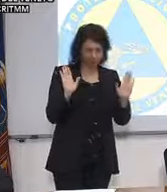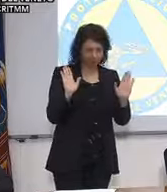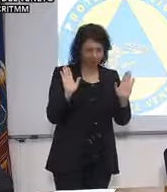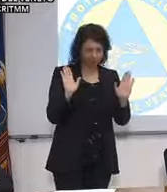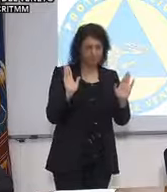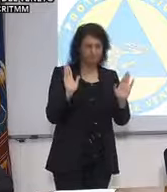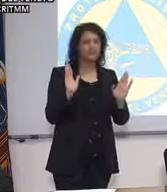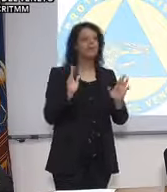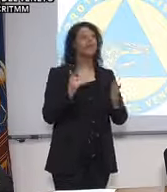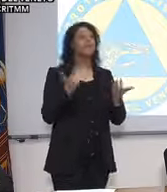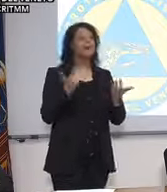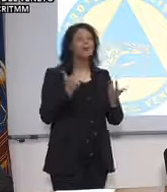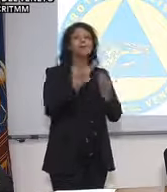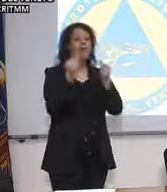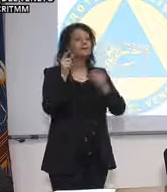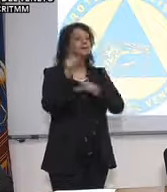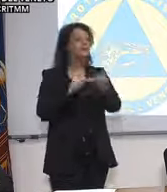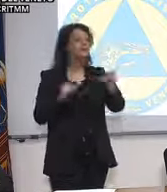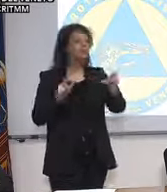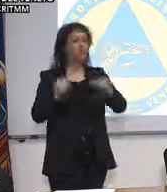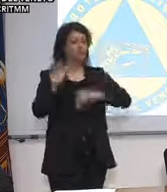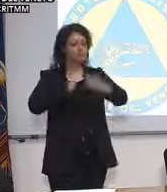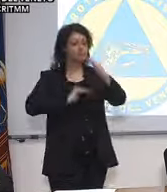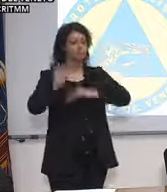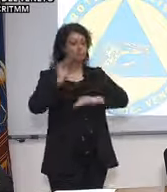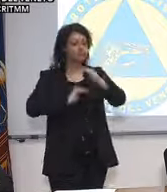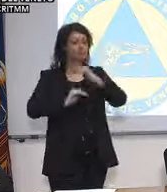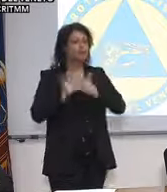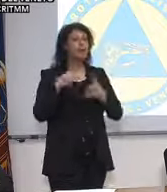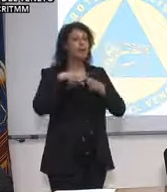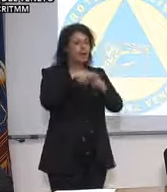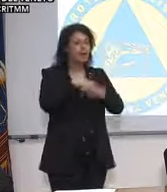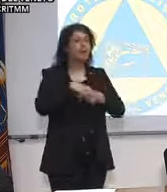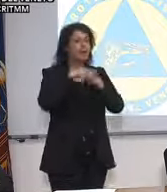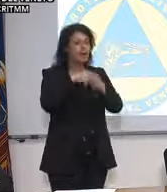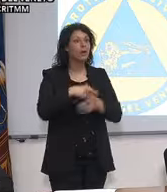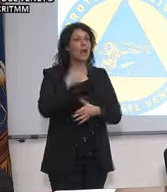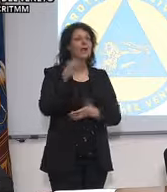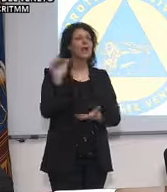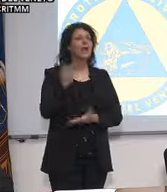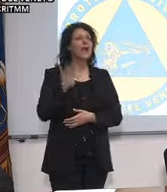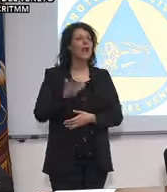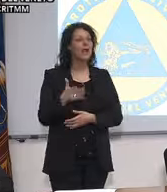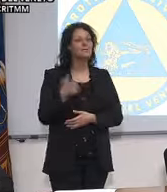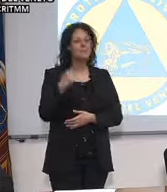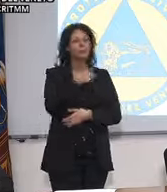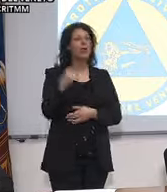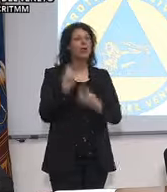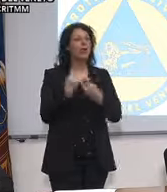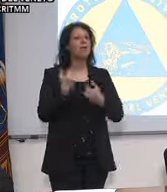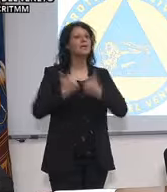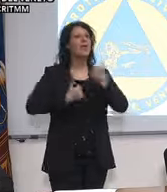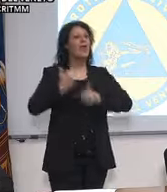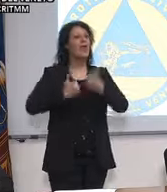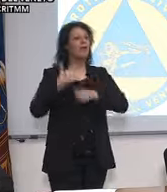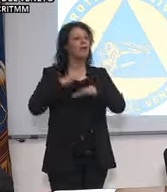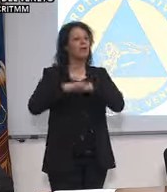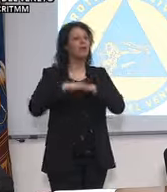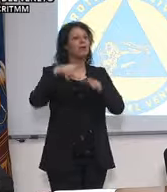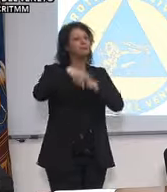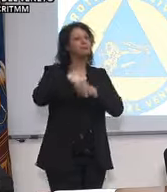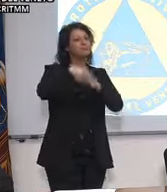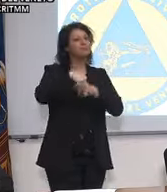questo, molti ragazzi tra l'altro, ragazzi piccoli, perché noi abbiamo addirittura delle squadre, ho scoperto che fanno concorsi con i pony, cioè c'è tutto